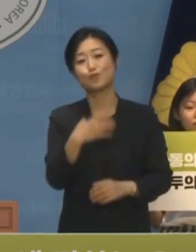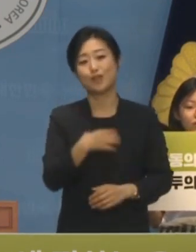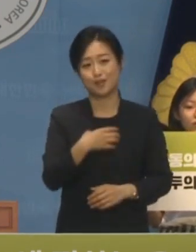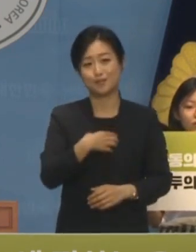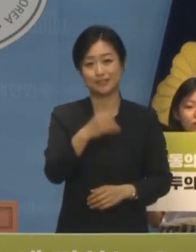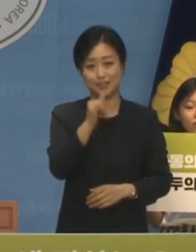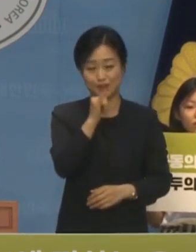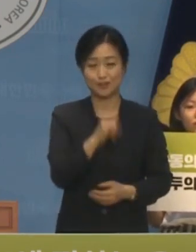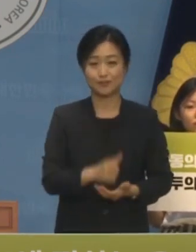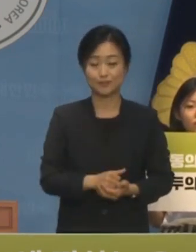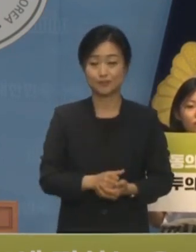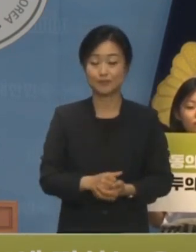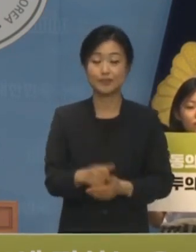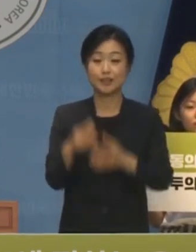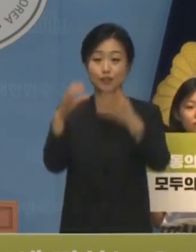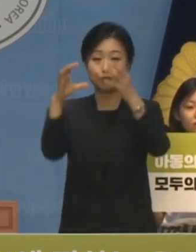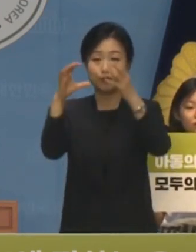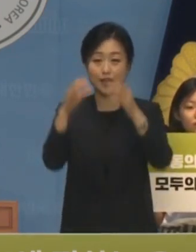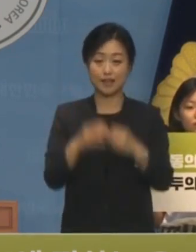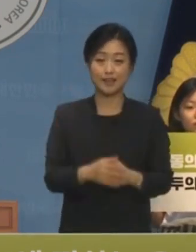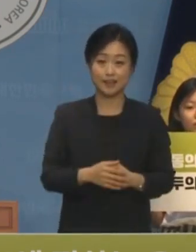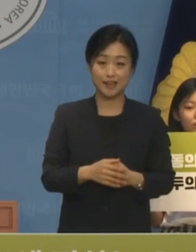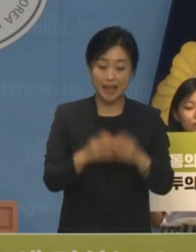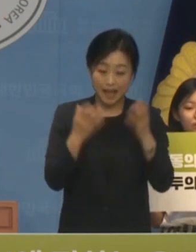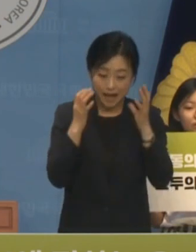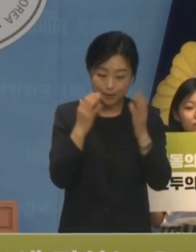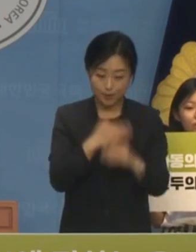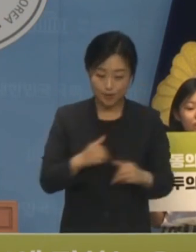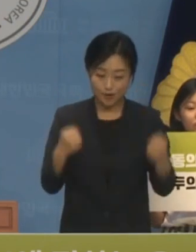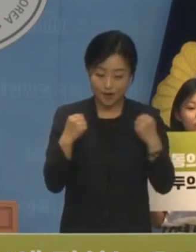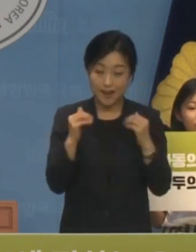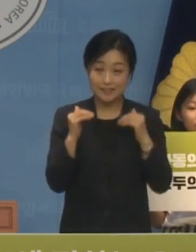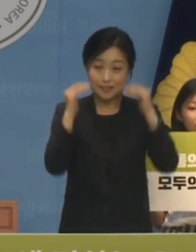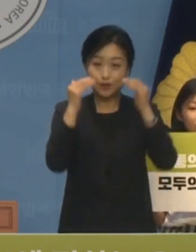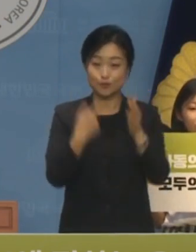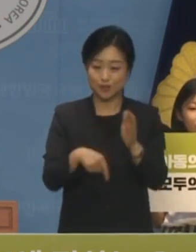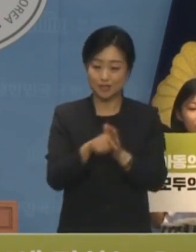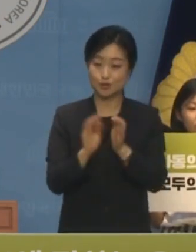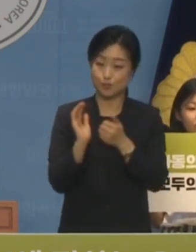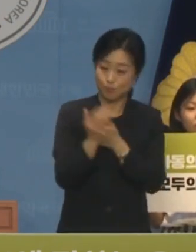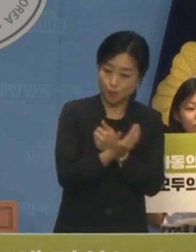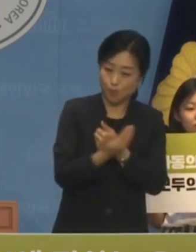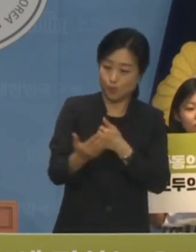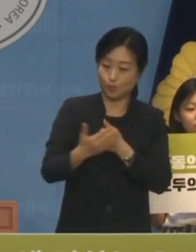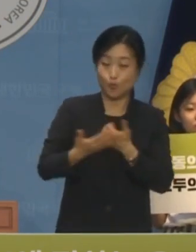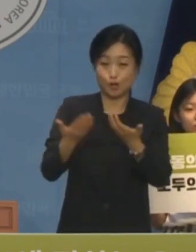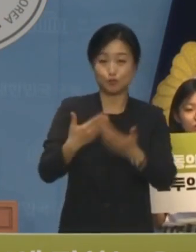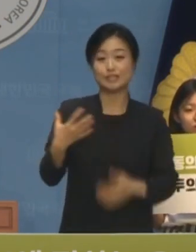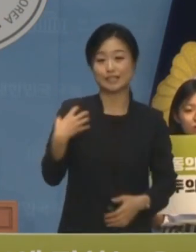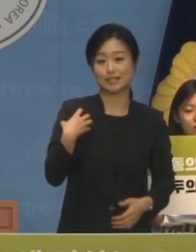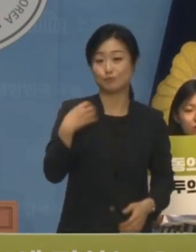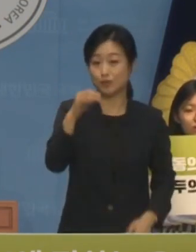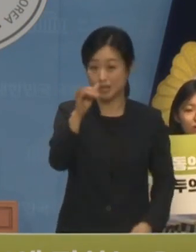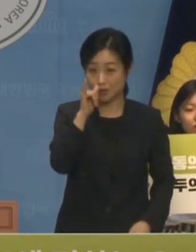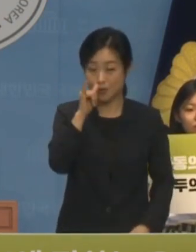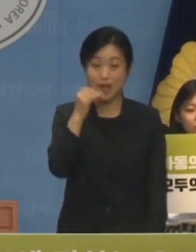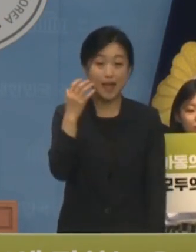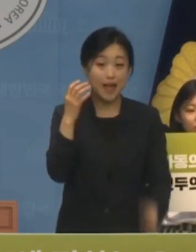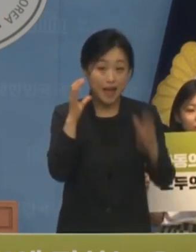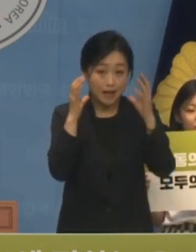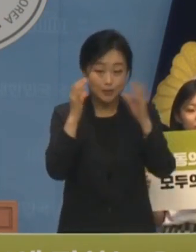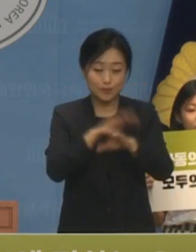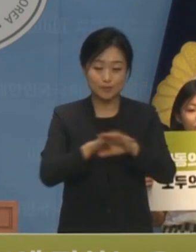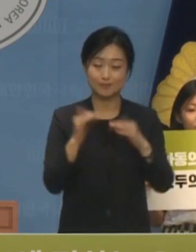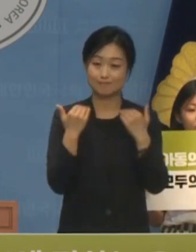위험합니다. 국가는 아동들이 건강하게 자랄 수 있도록 보호하고 도울 의무가 있고 모든 아동들이 잘 성장할 수